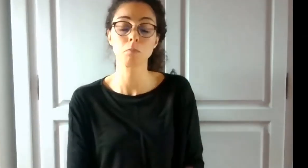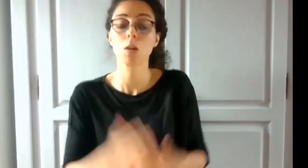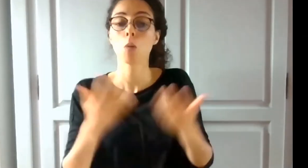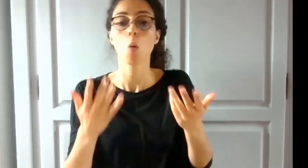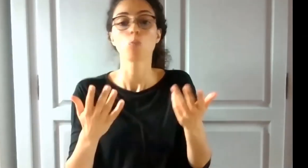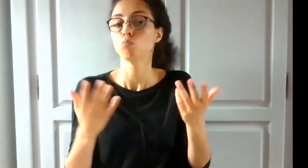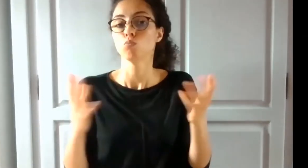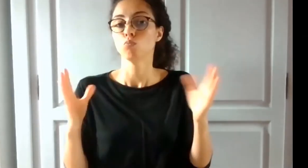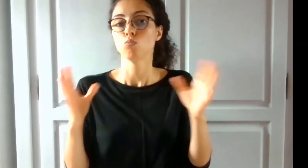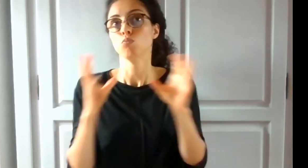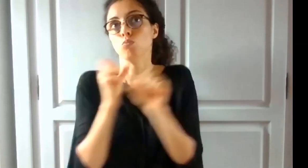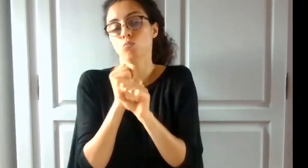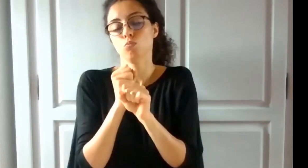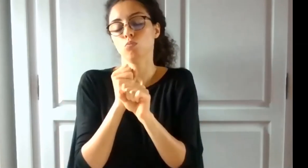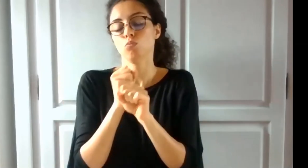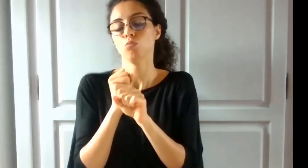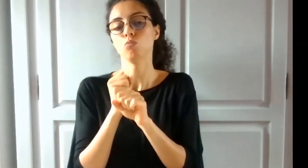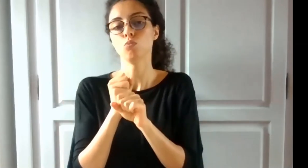d'une manière